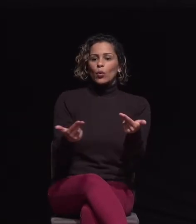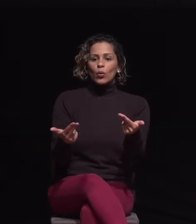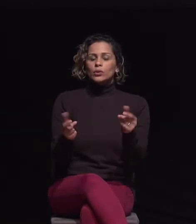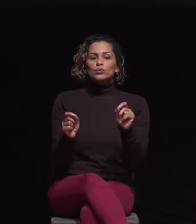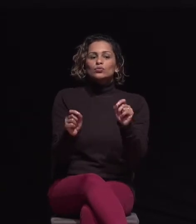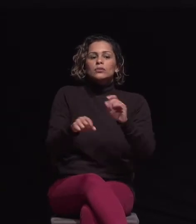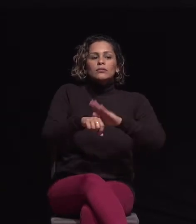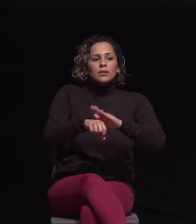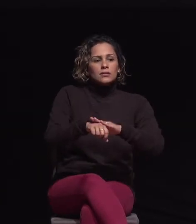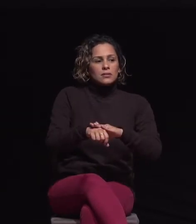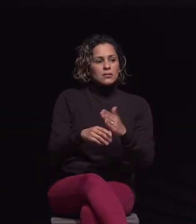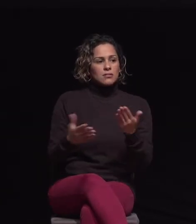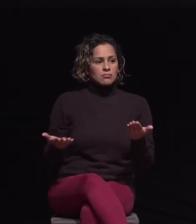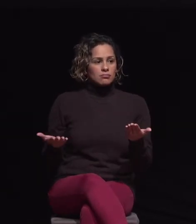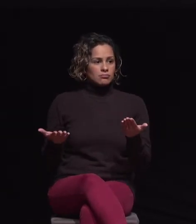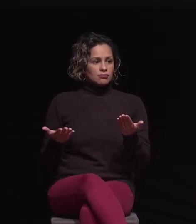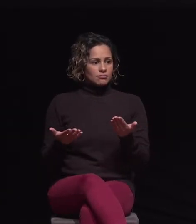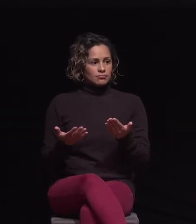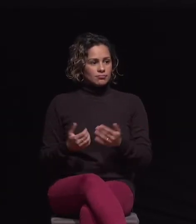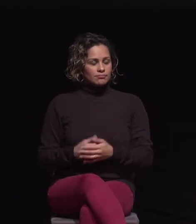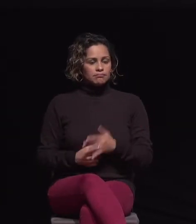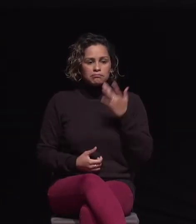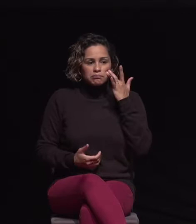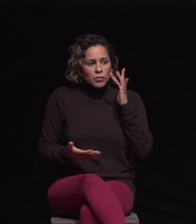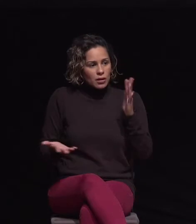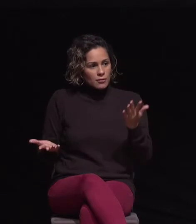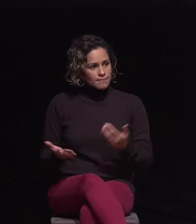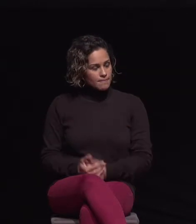possa fazer algo, qualquer coisa, não sei.